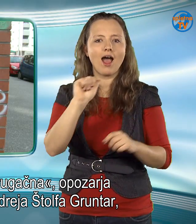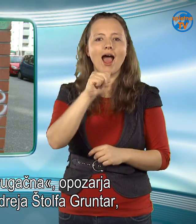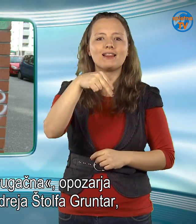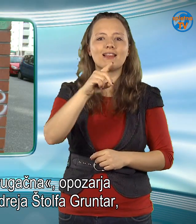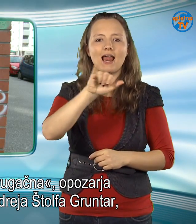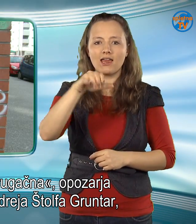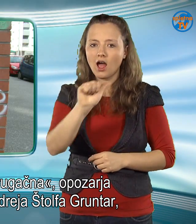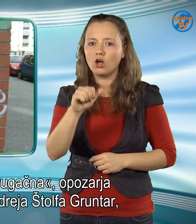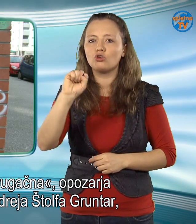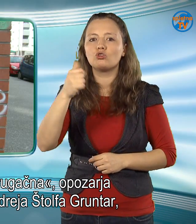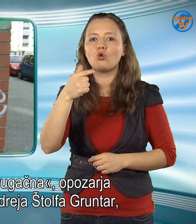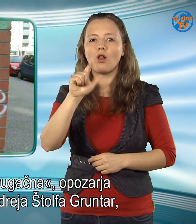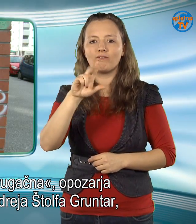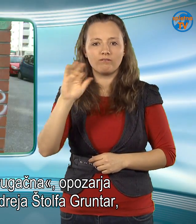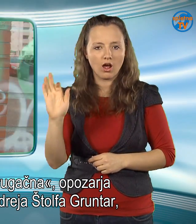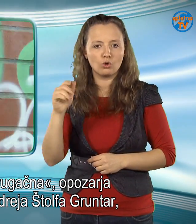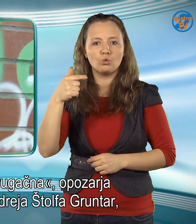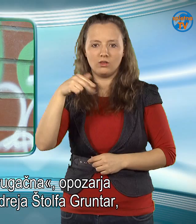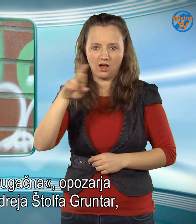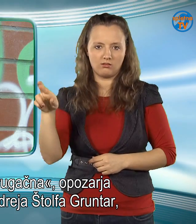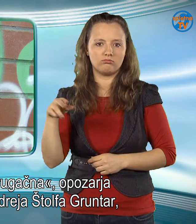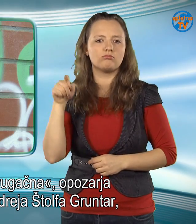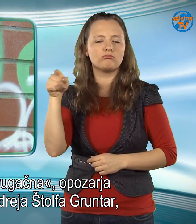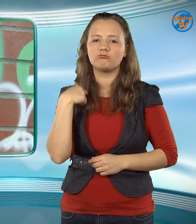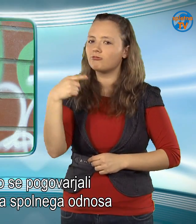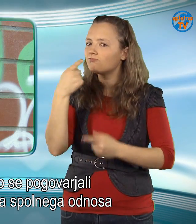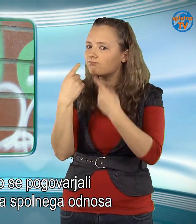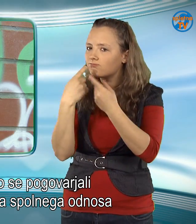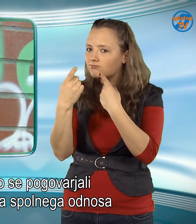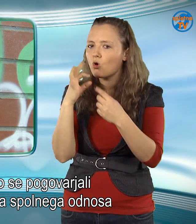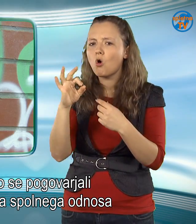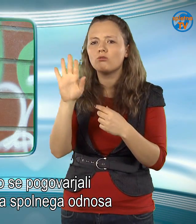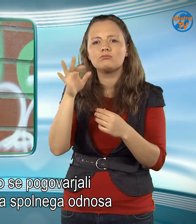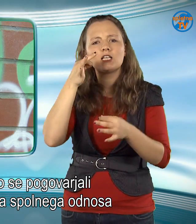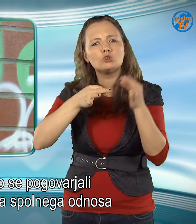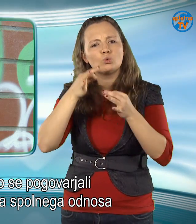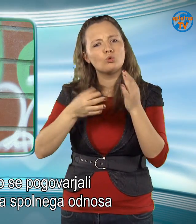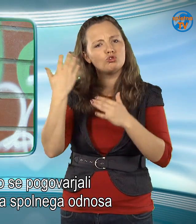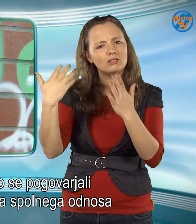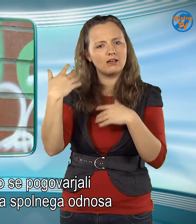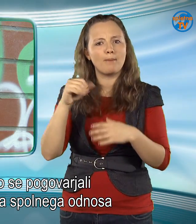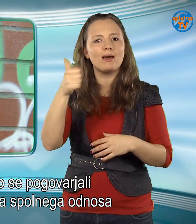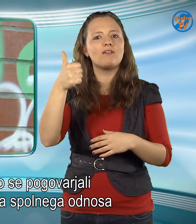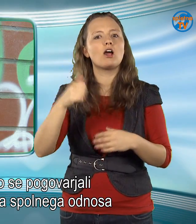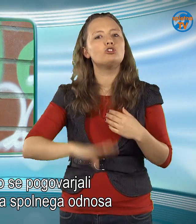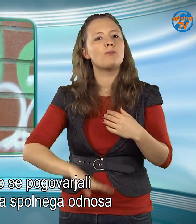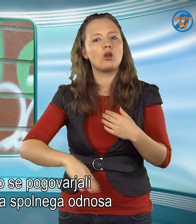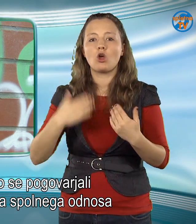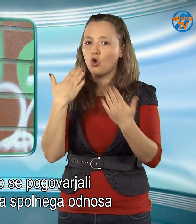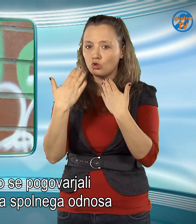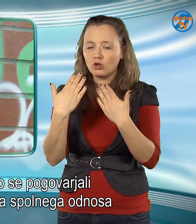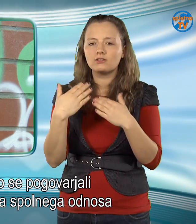Gruntar, s katero smo se pogovarjali o izkušnji prvega spolnega odnosa in na kaj je treba pri tem